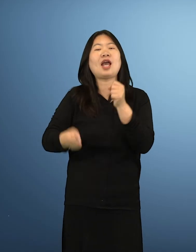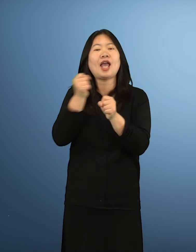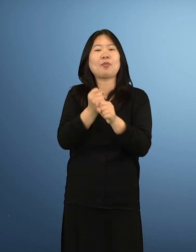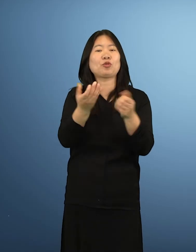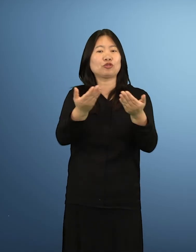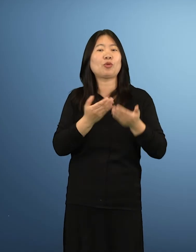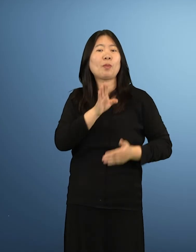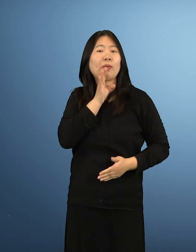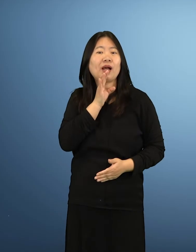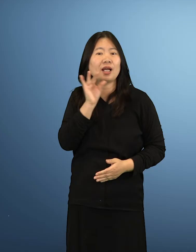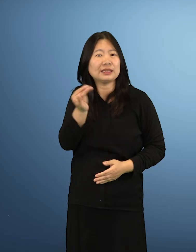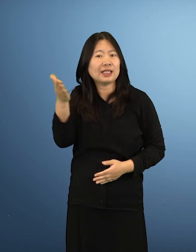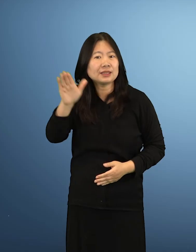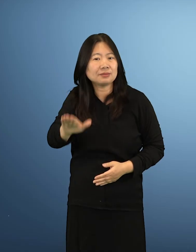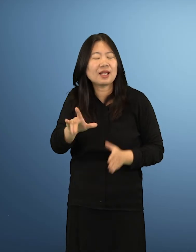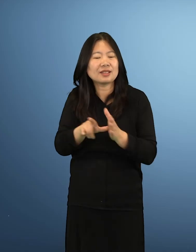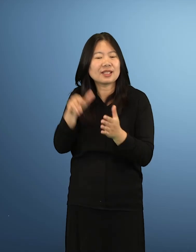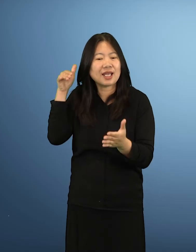텐데 그때까지